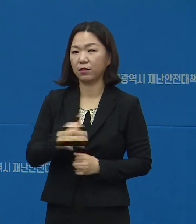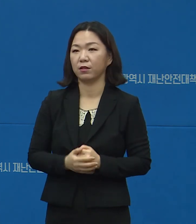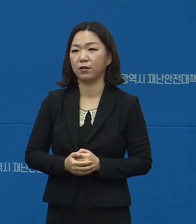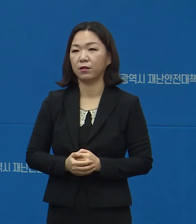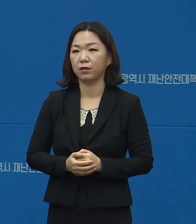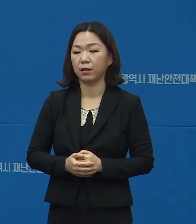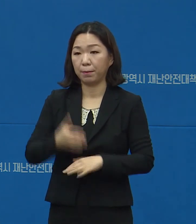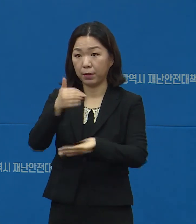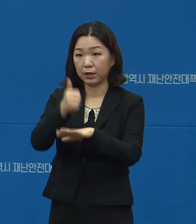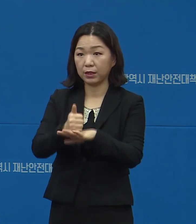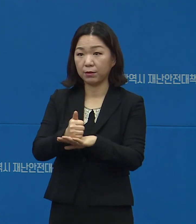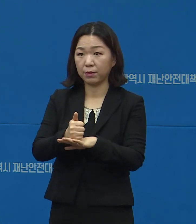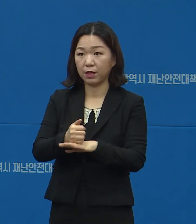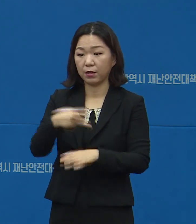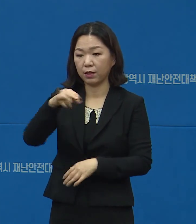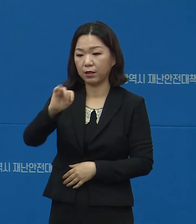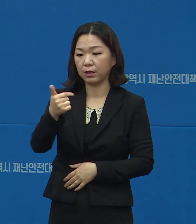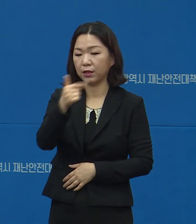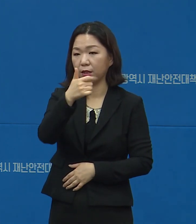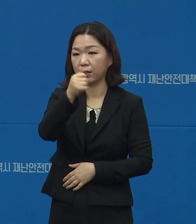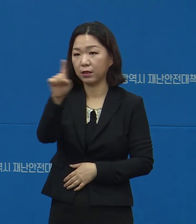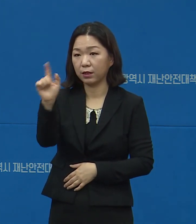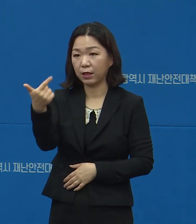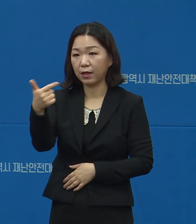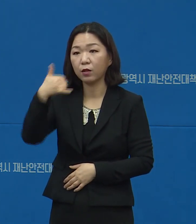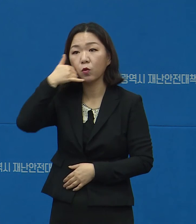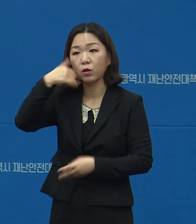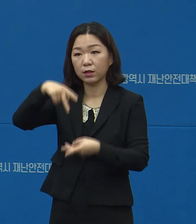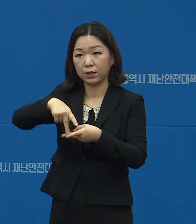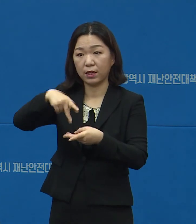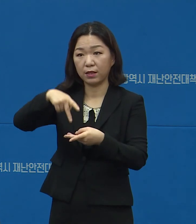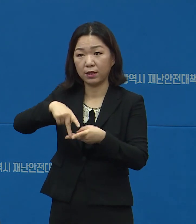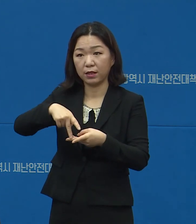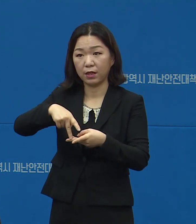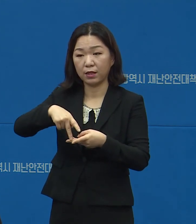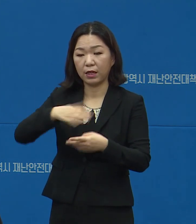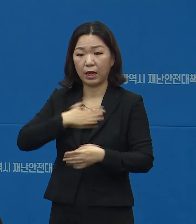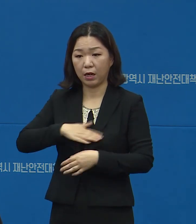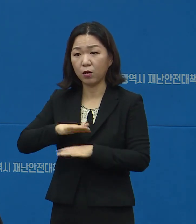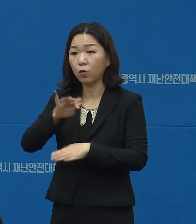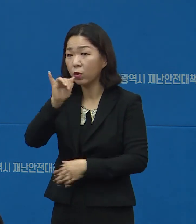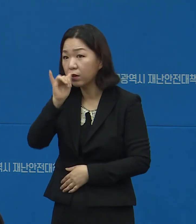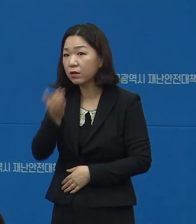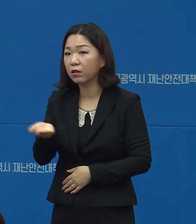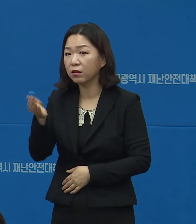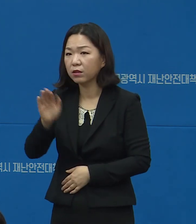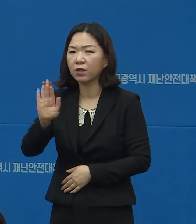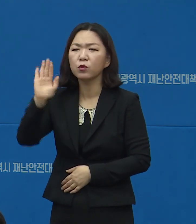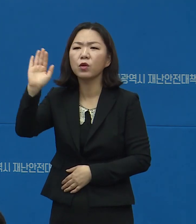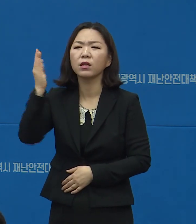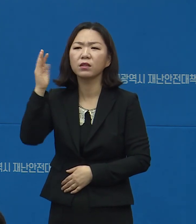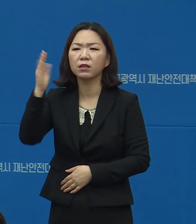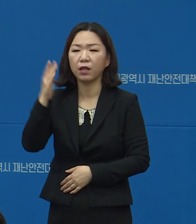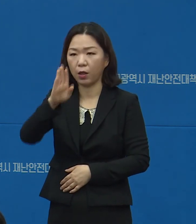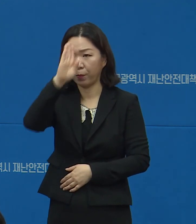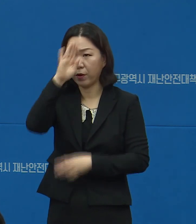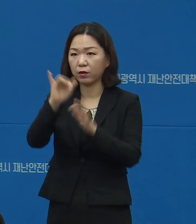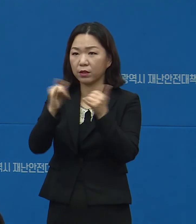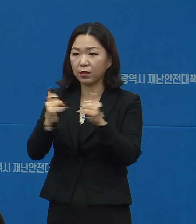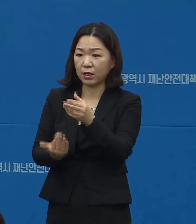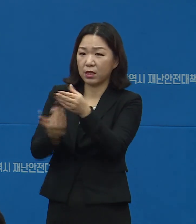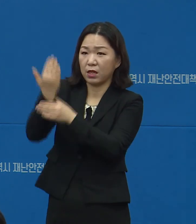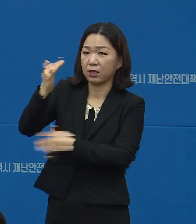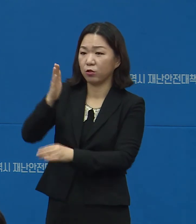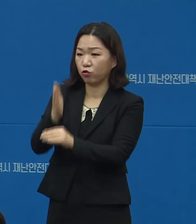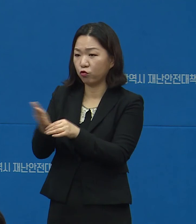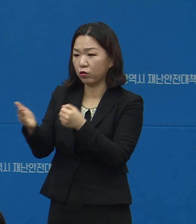그다음 마지막에 이제 신안 콜센터는 이런 경우에는 알고 인지는 하고 있었지만 최근에 이제 환자들이 발생하고 있기